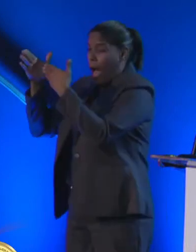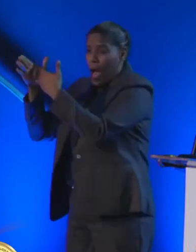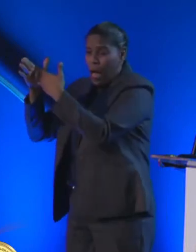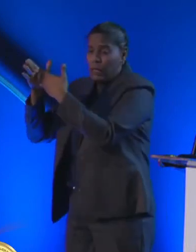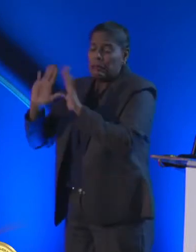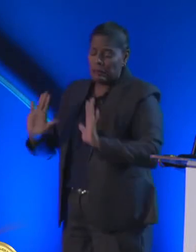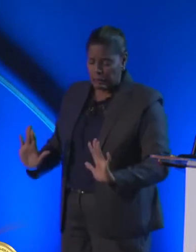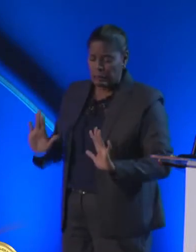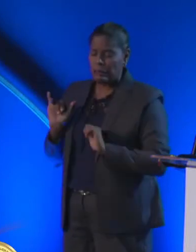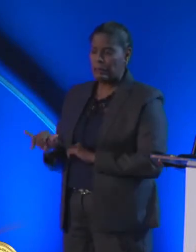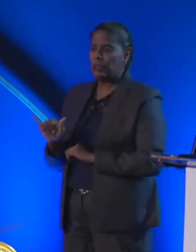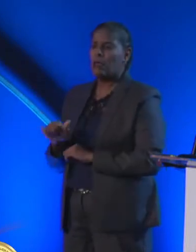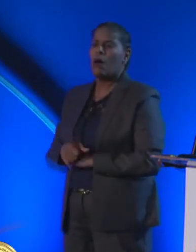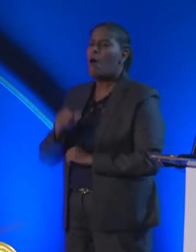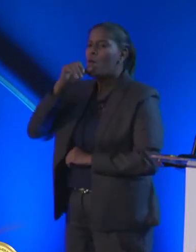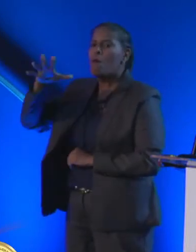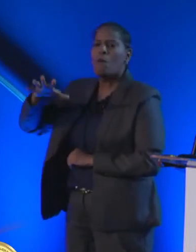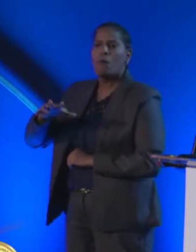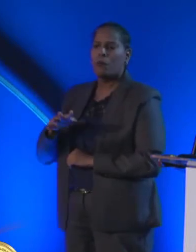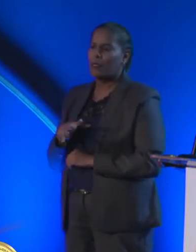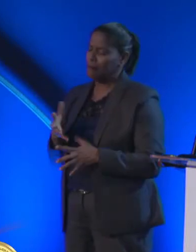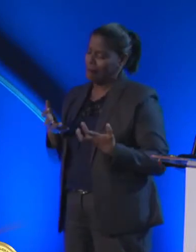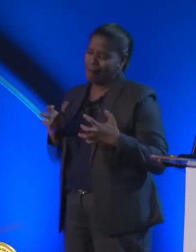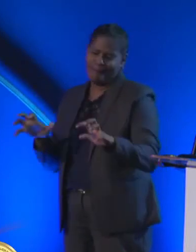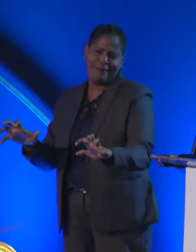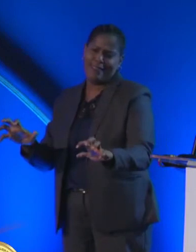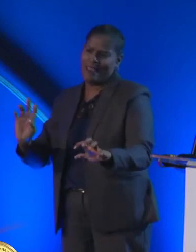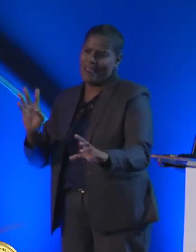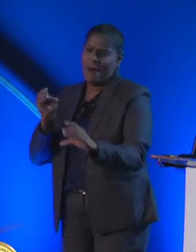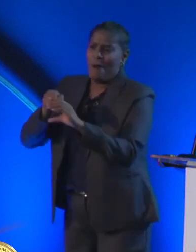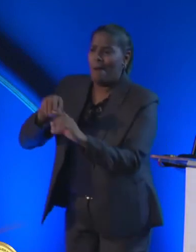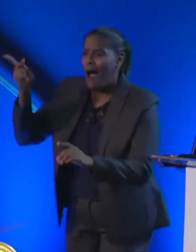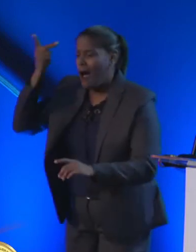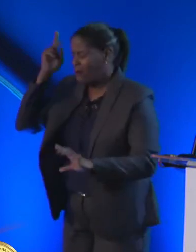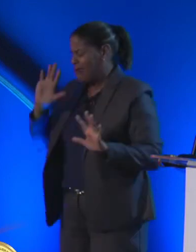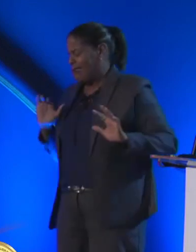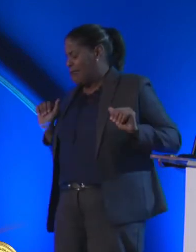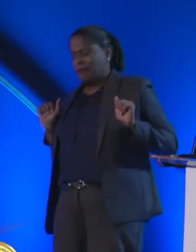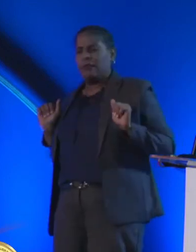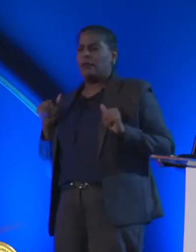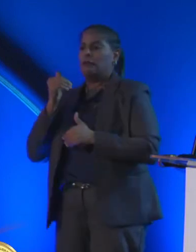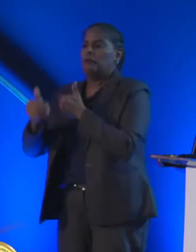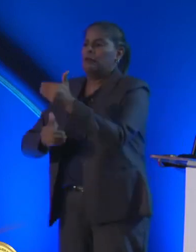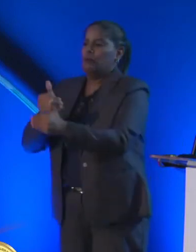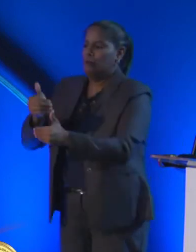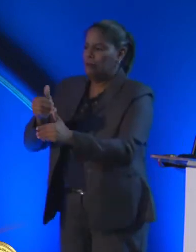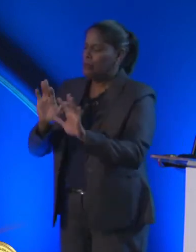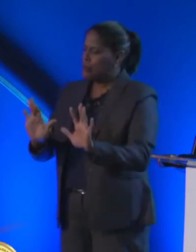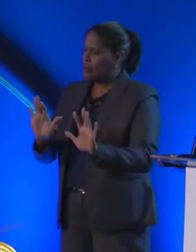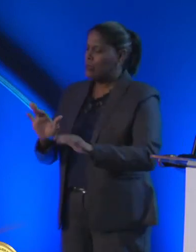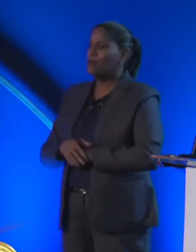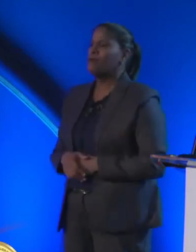veces hace que que las mujeres no quieran participar de estos procesos es